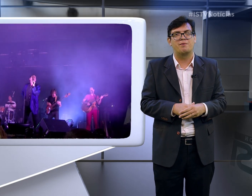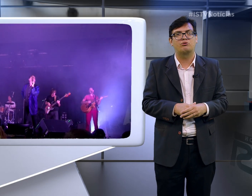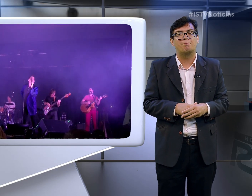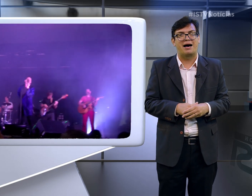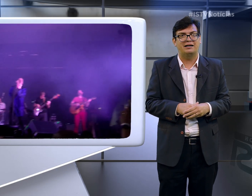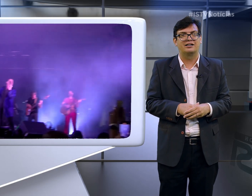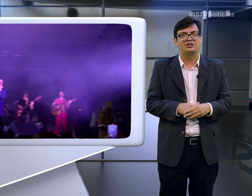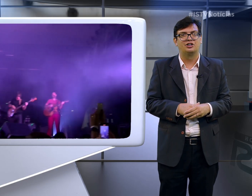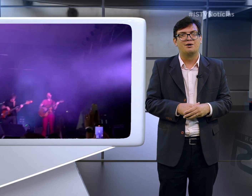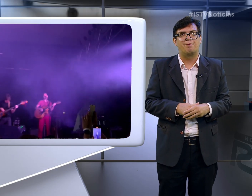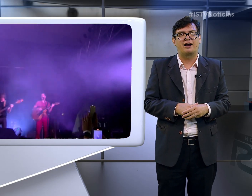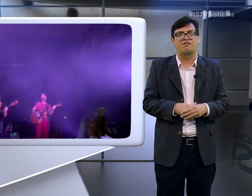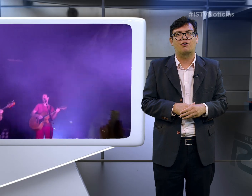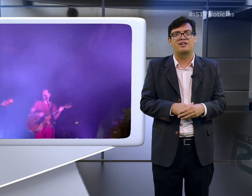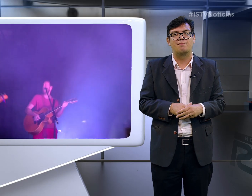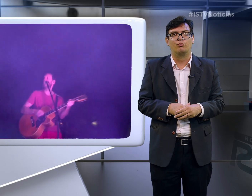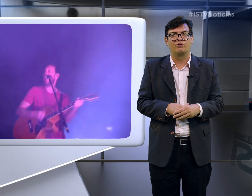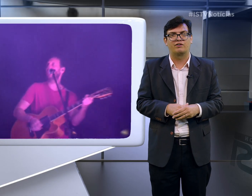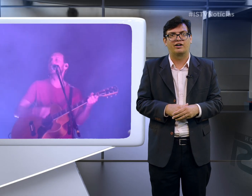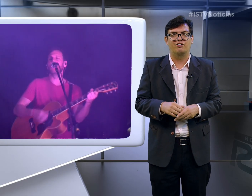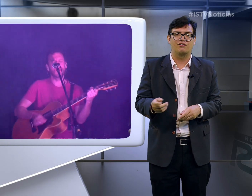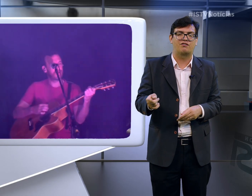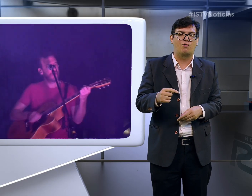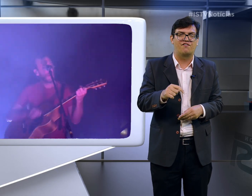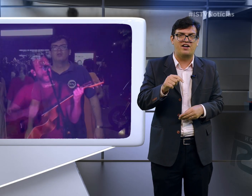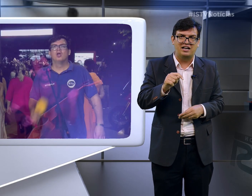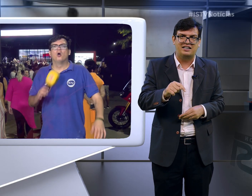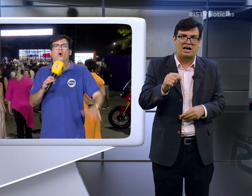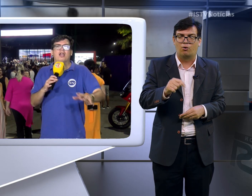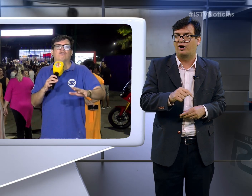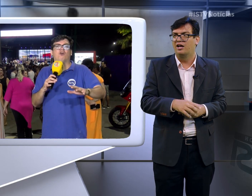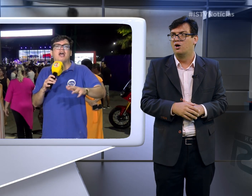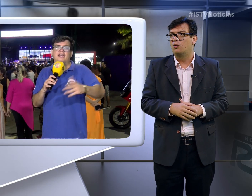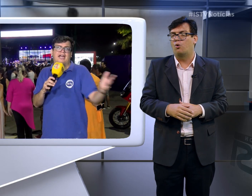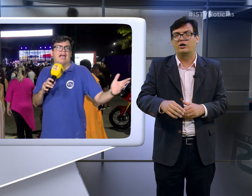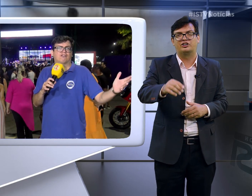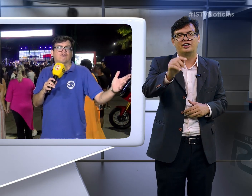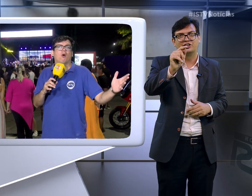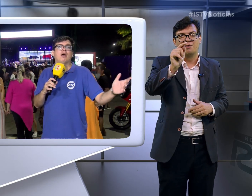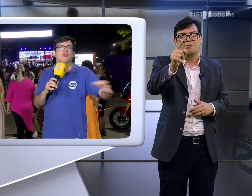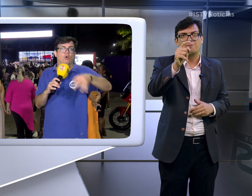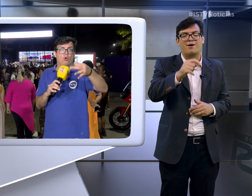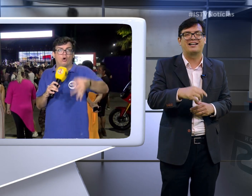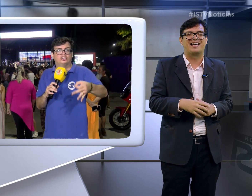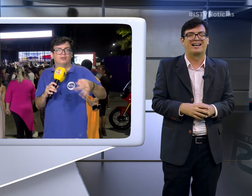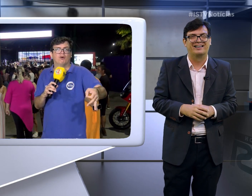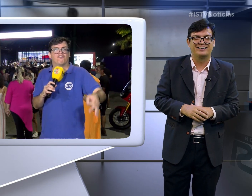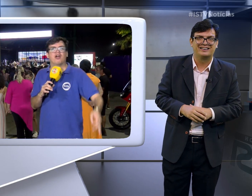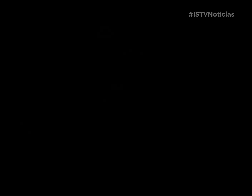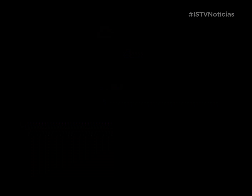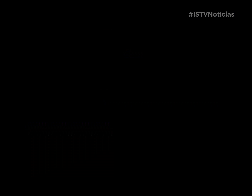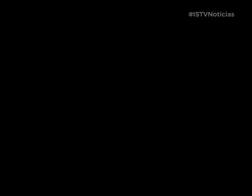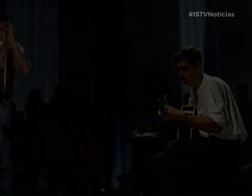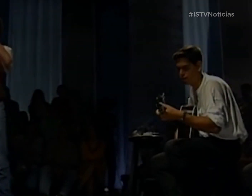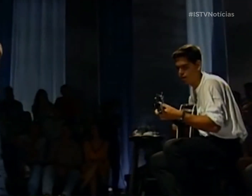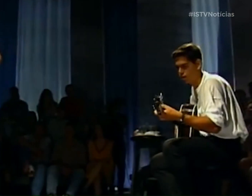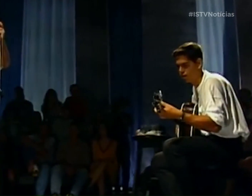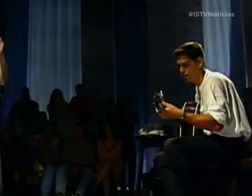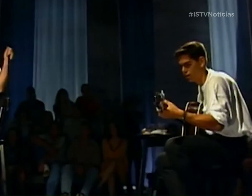momento marcante para a história da música. E você confere aqui agora com a gente. Põe na tela. Não